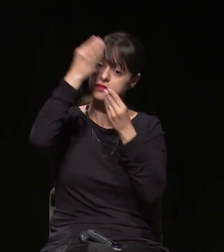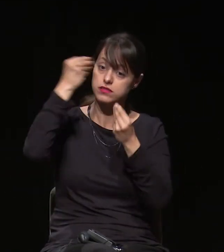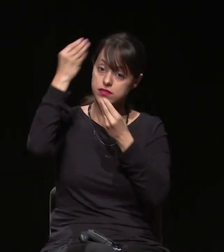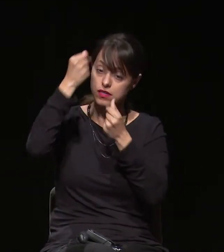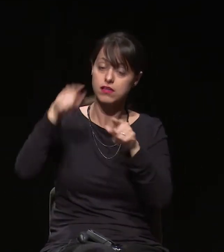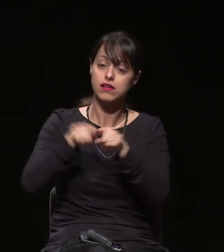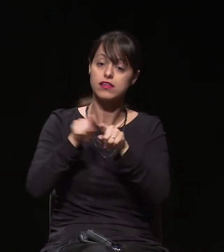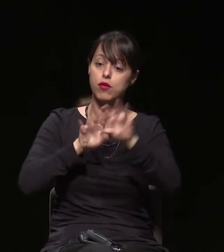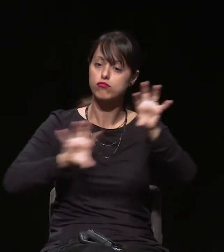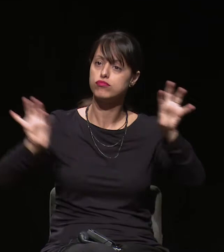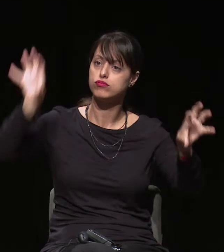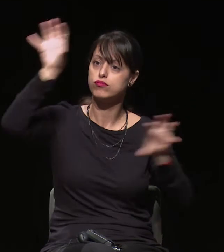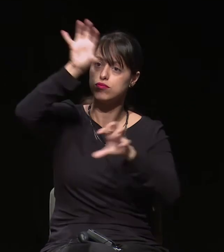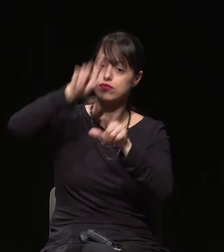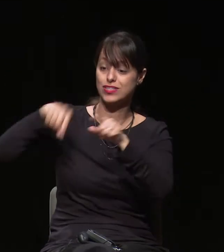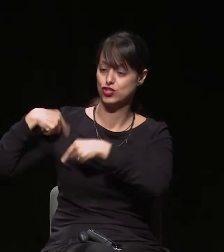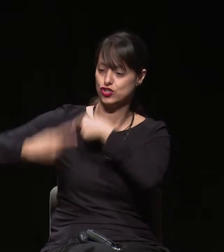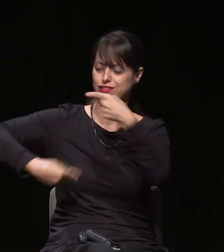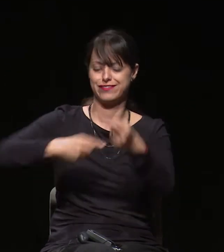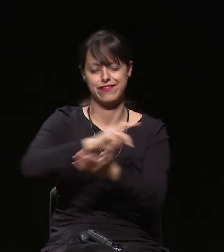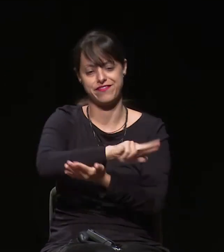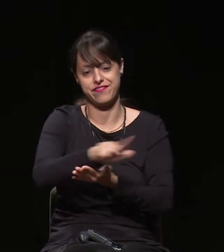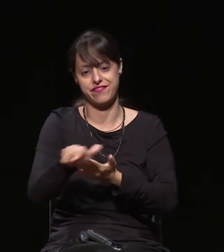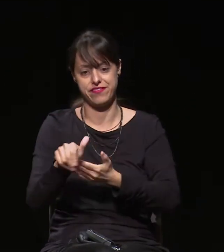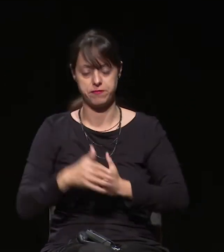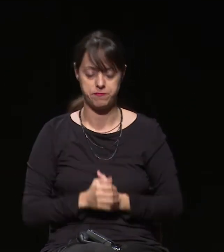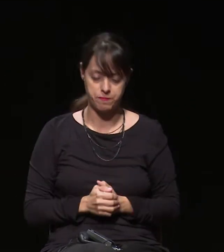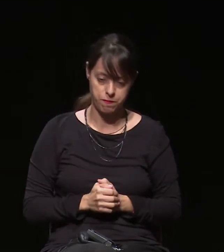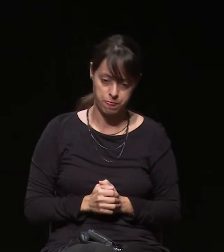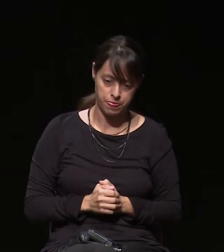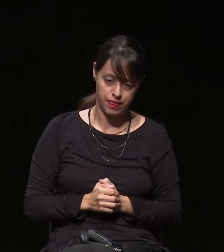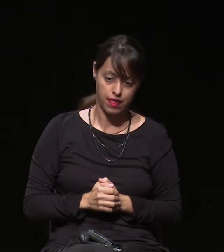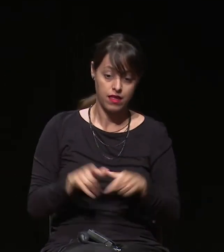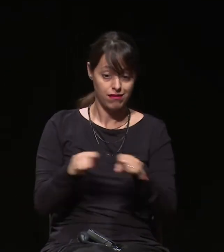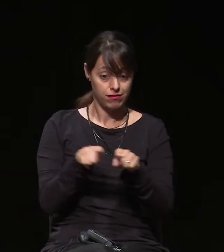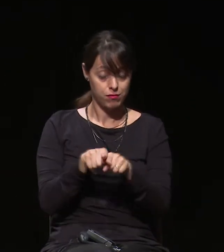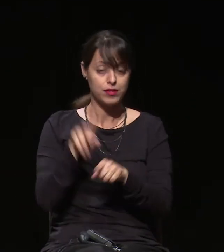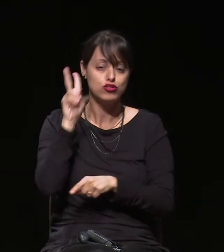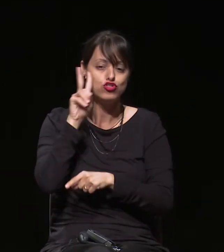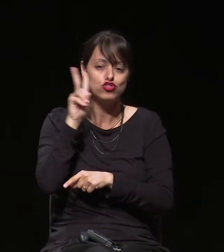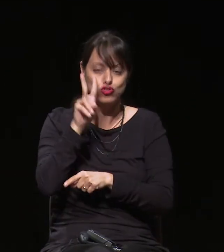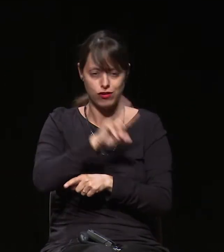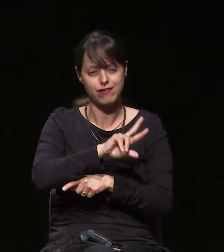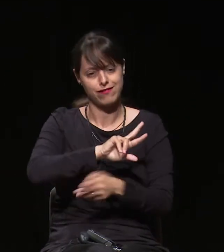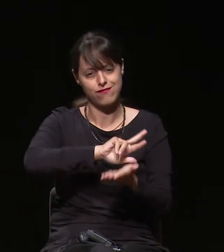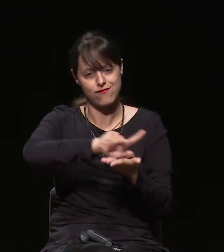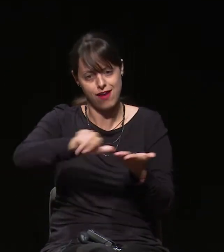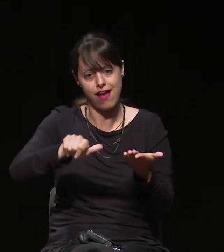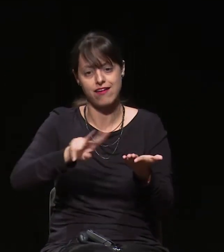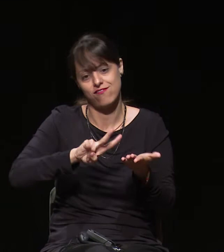e gerações. Aliás, ainda serão várias as histórias que teremos pela frente,